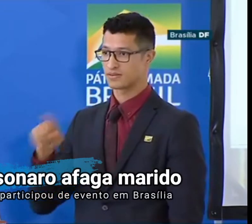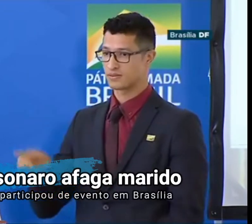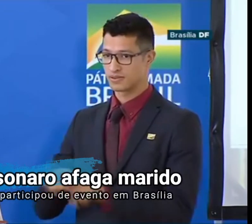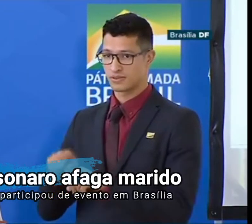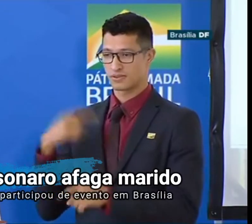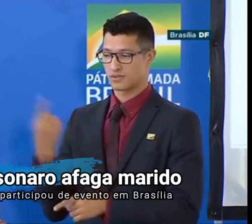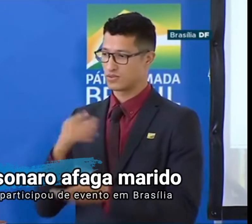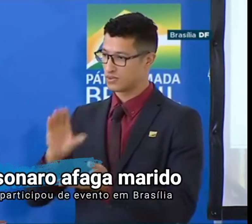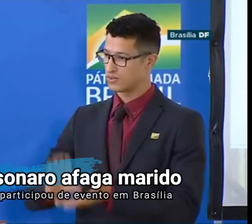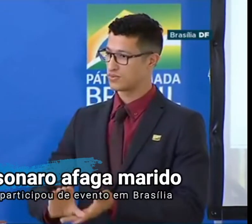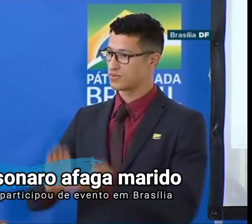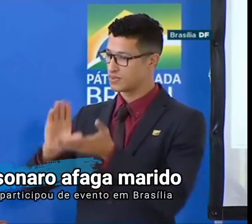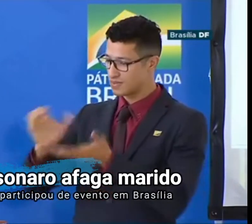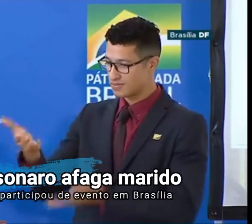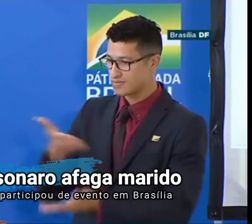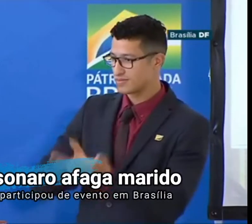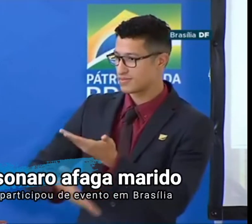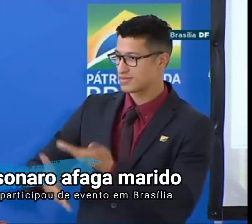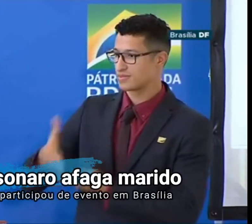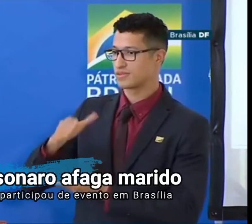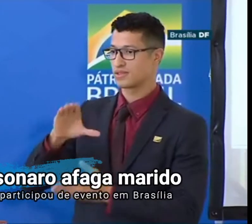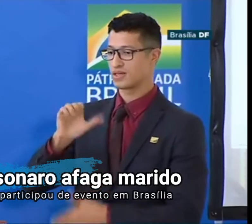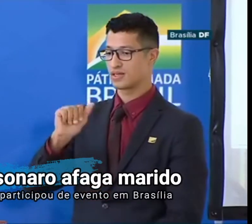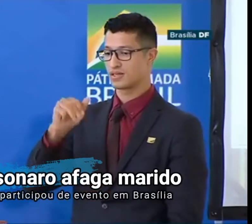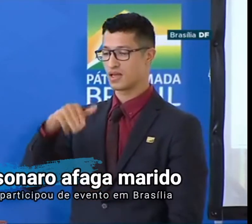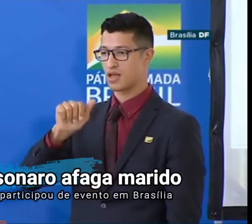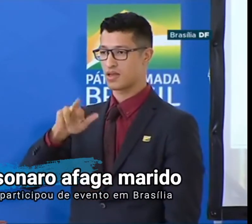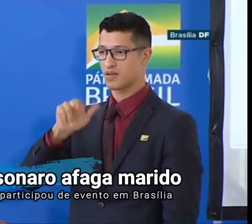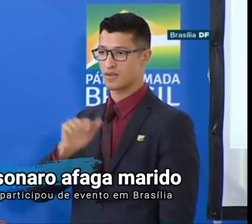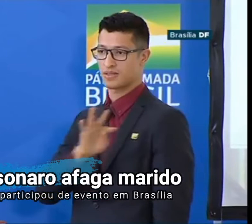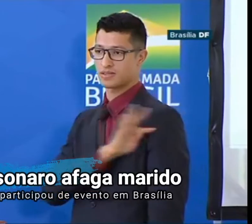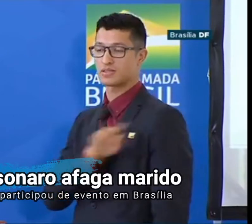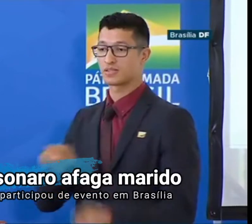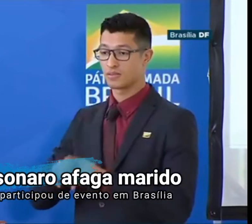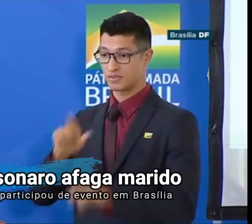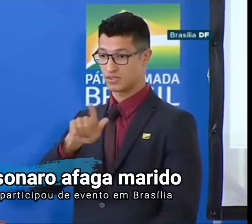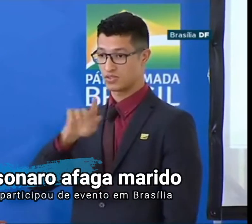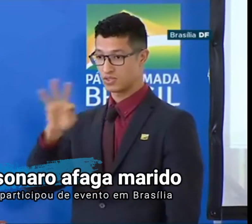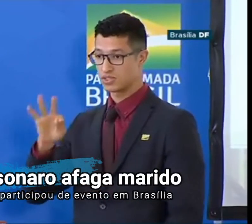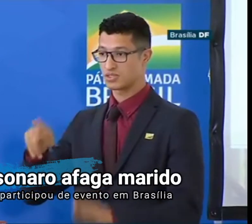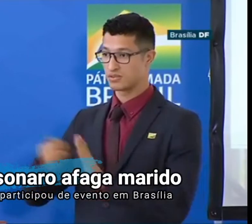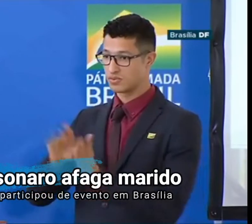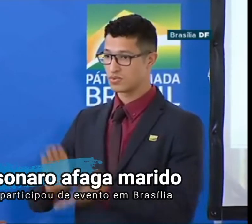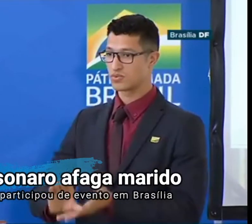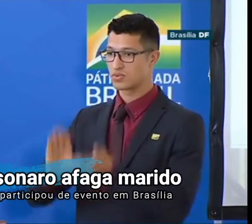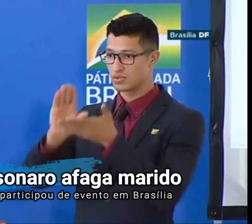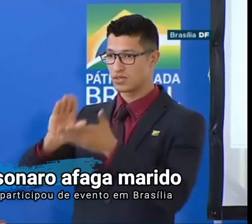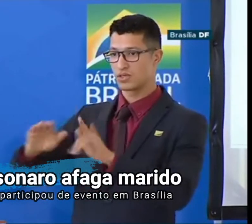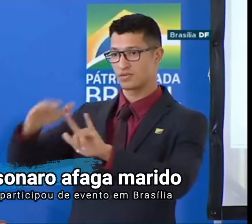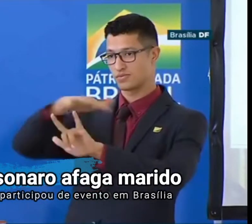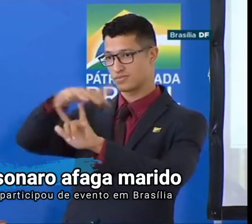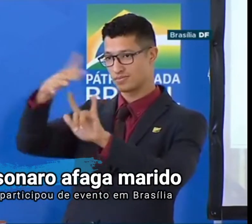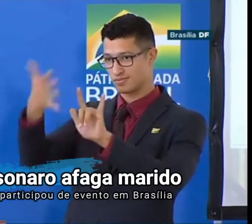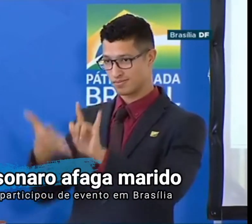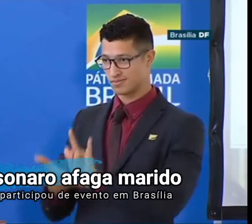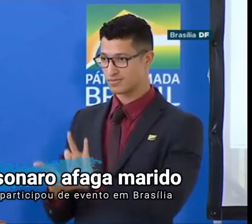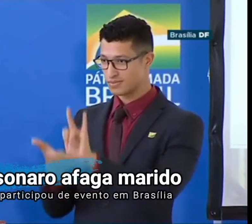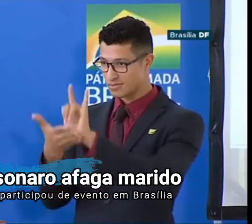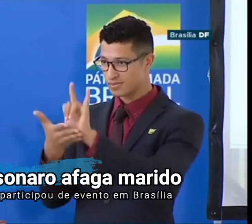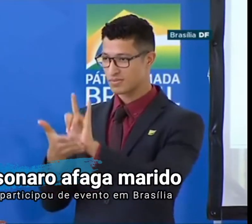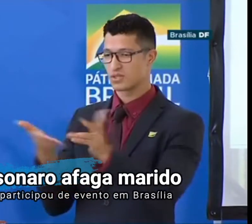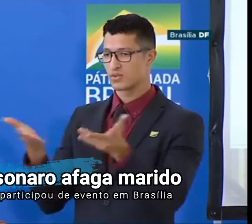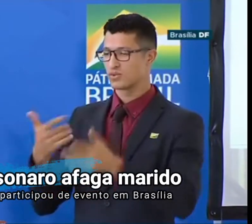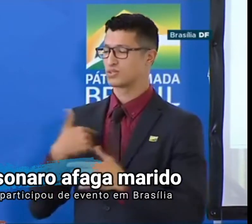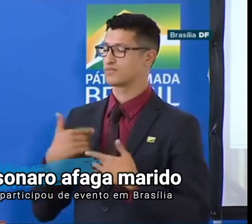nossos conselheiros e colaboradores das câmaras técnicas e dos grupos de trabalho do Conselho Pátria Voluntária. Hoje tenho